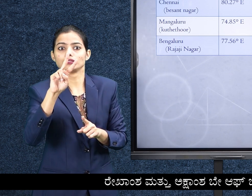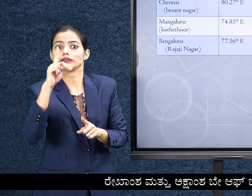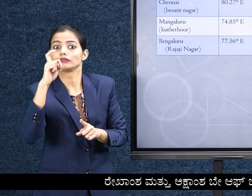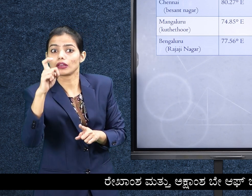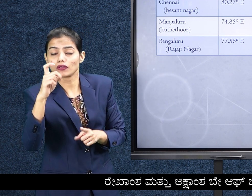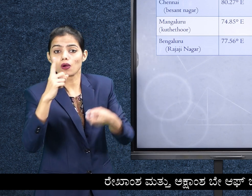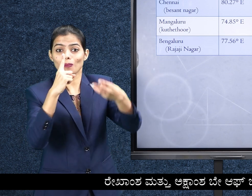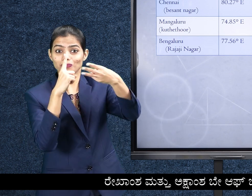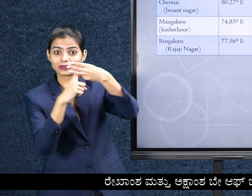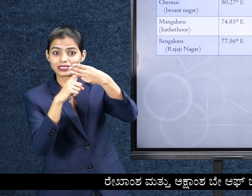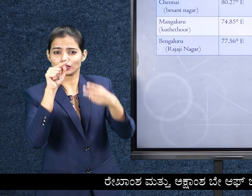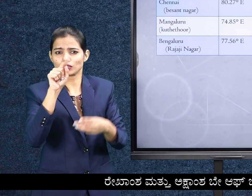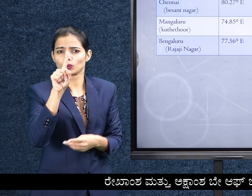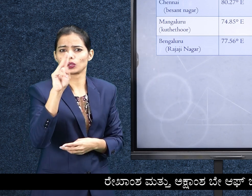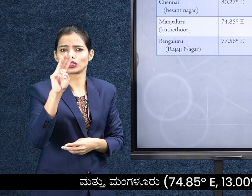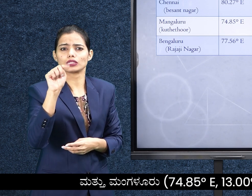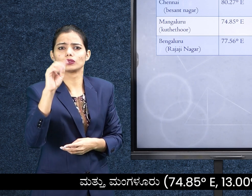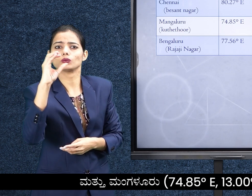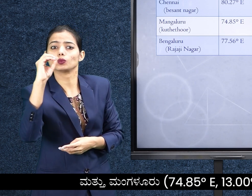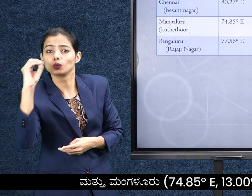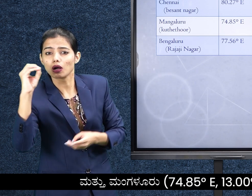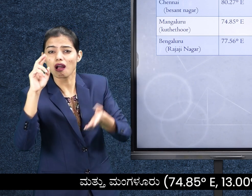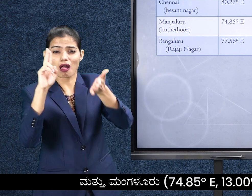13.00 ಡಿಗ್ರಿ N ಮತ್ತು ಮಂಗಳೂರು